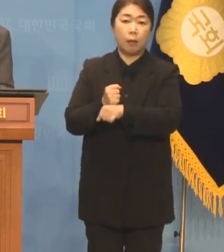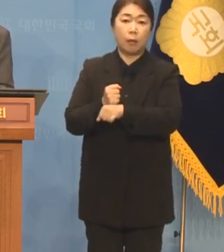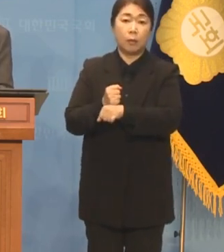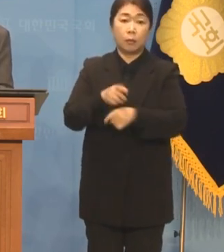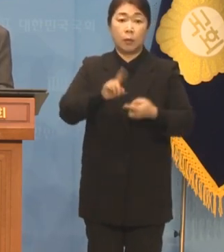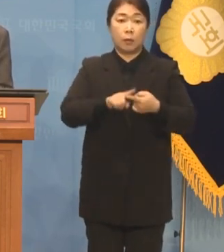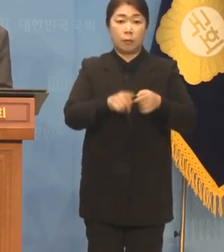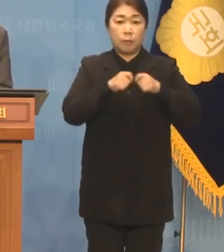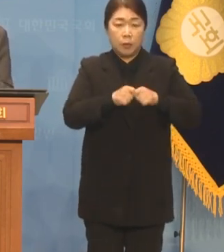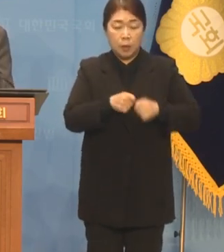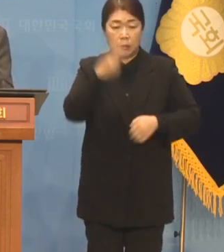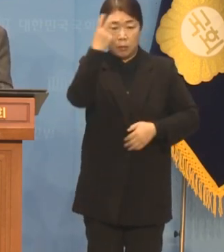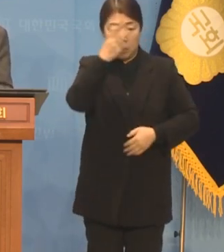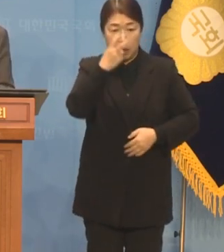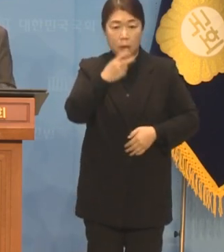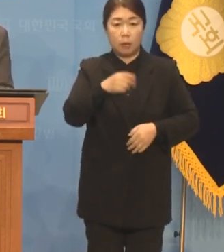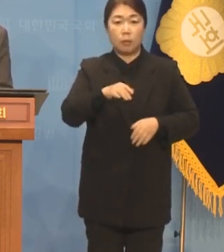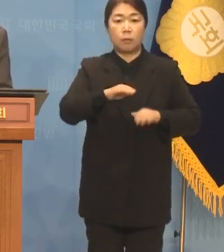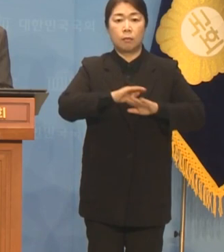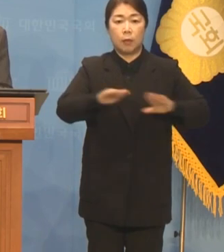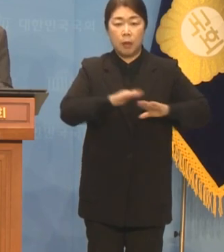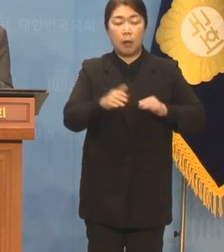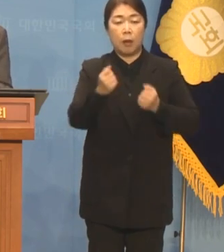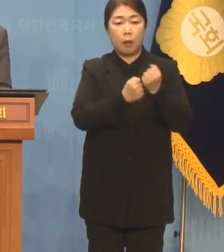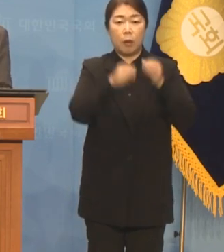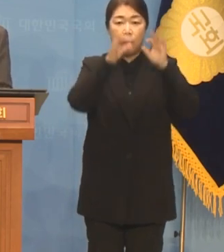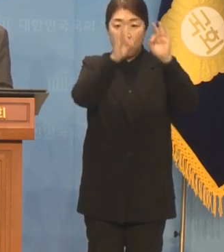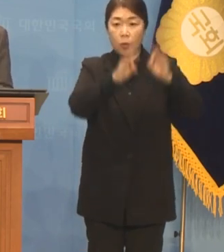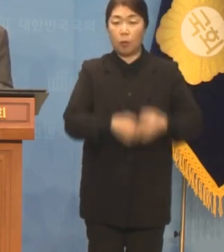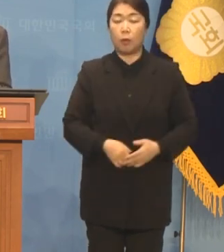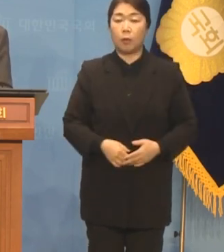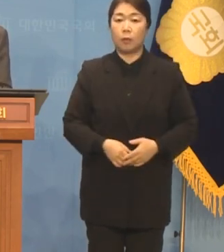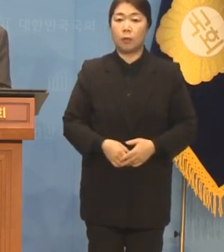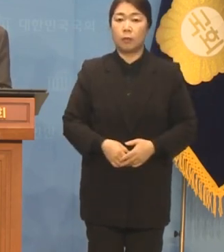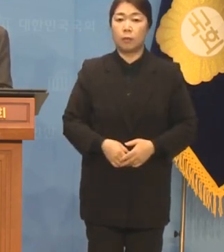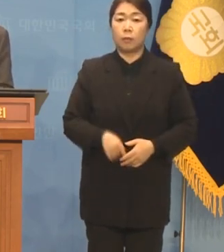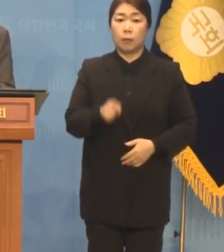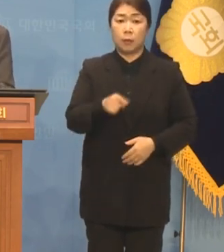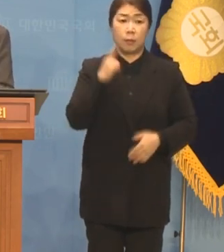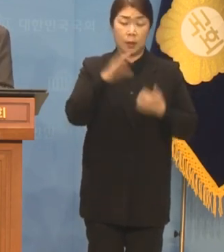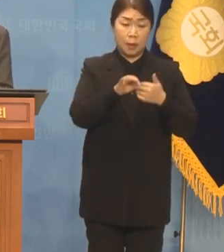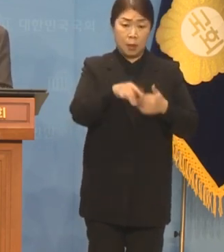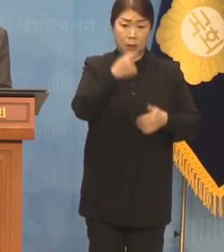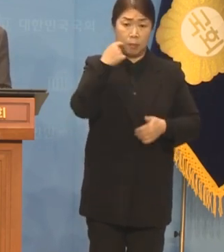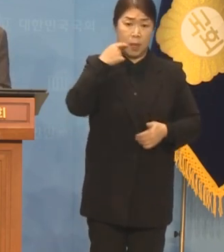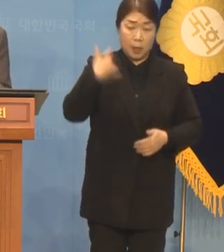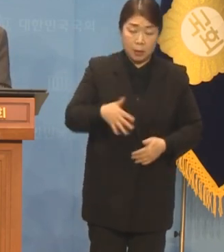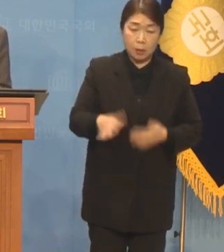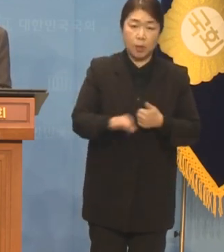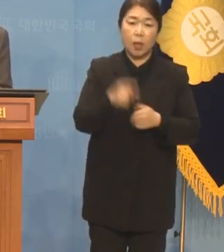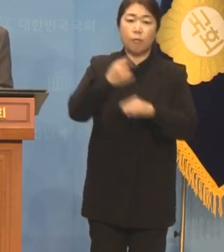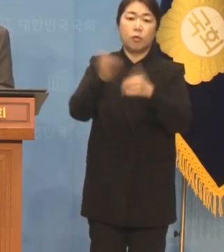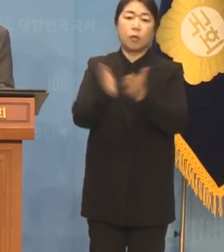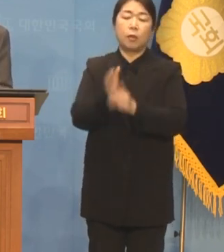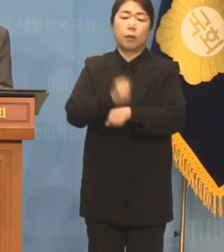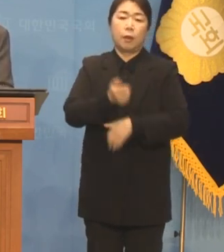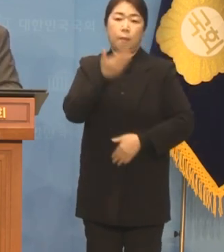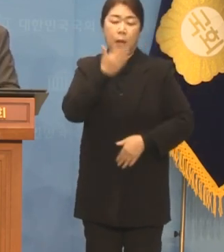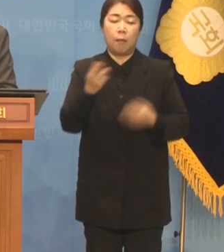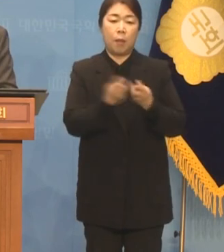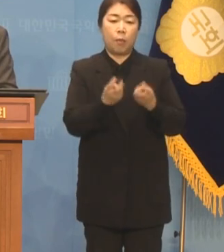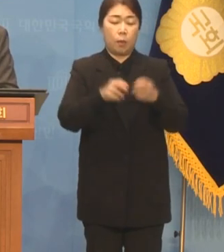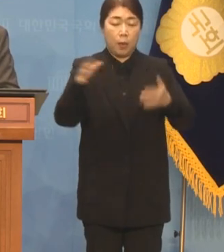대한 철저한 진상규명을 할 것이고 그것도 미흡하다면 민주당으로서 할 수 있는